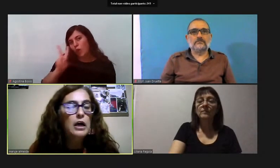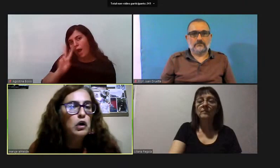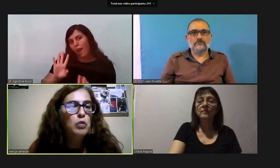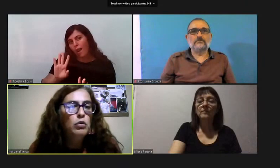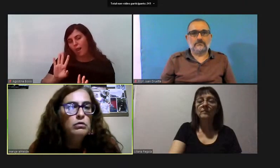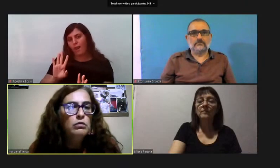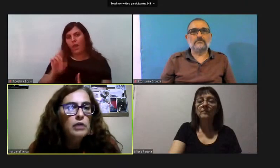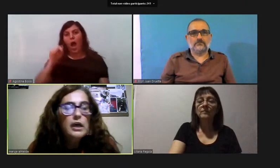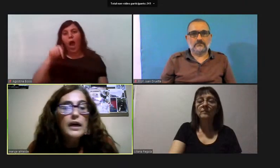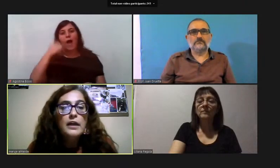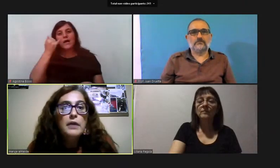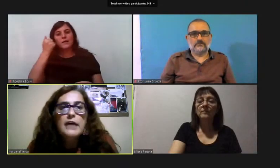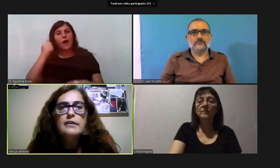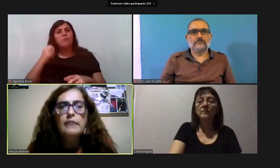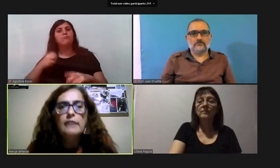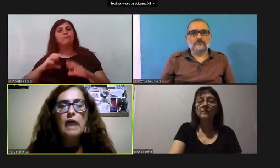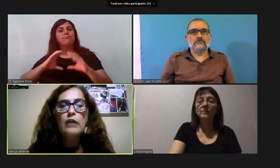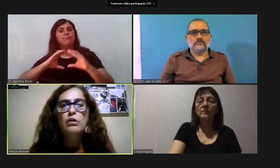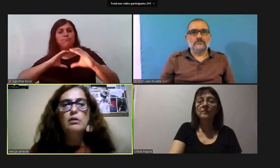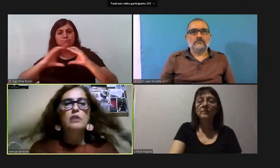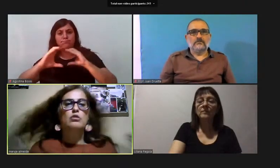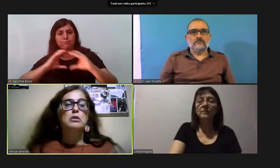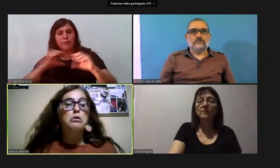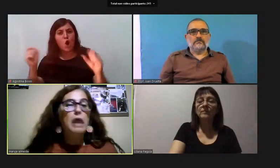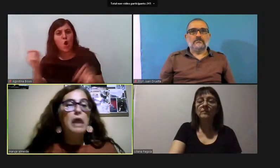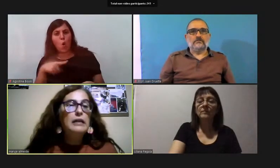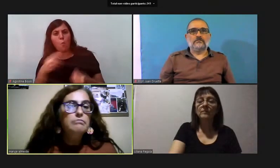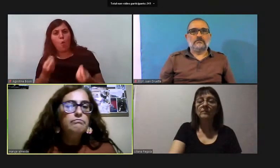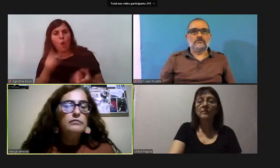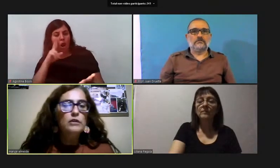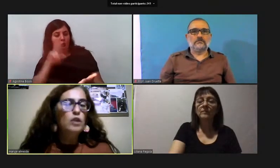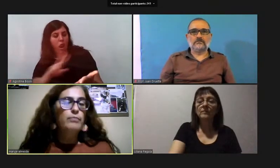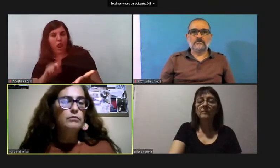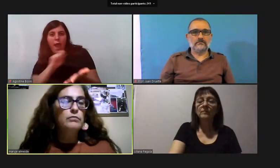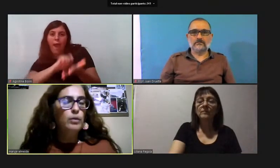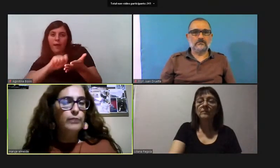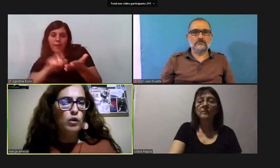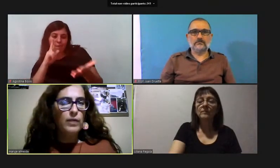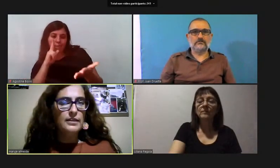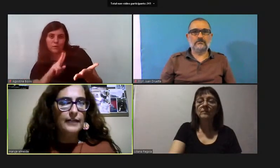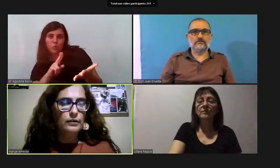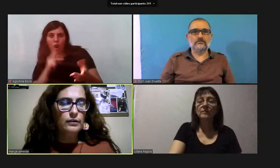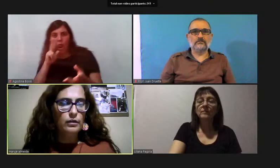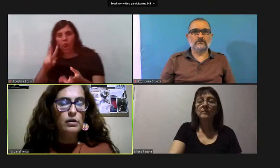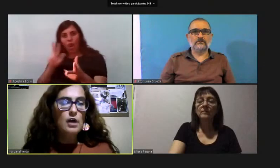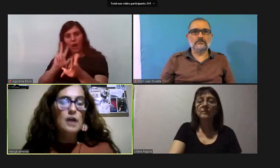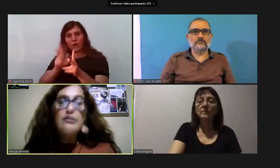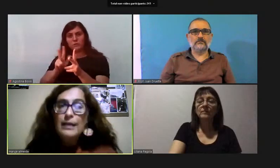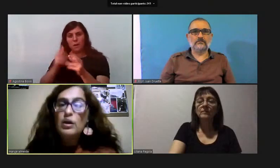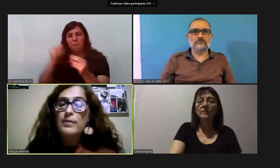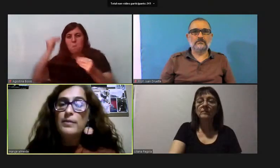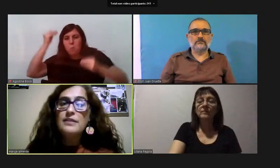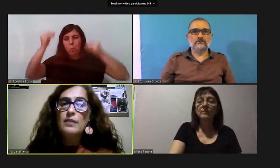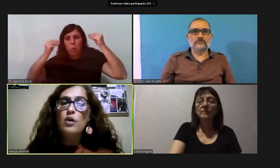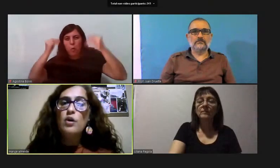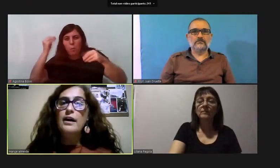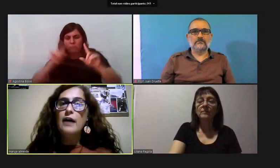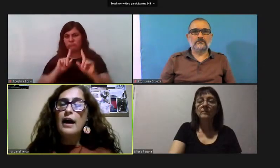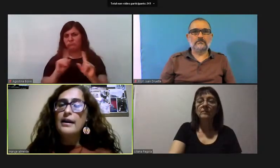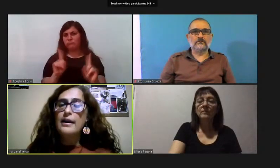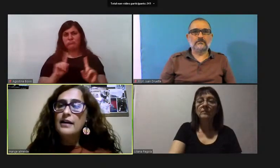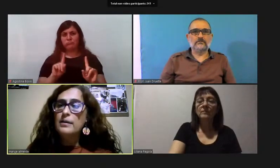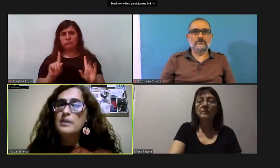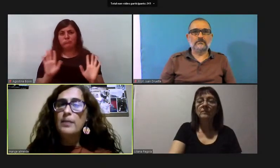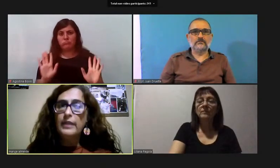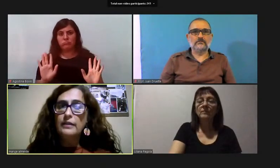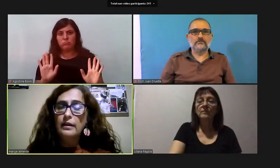canal común y debería ser algo sobre lo cual no preocuparse tanto, ¿no? Salvo que pensemos que a